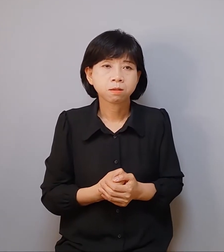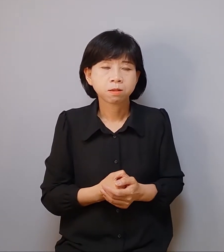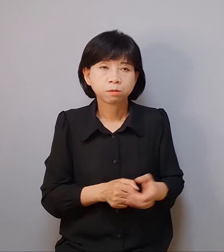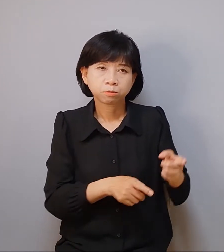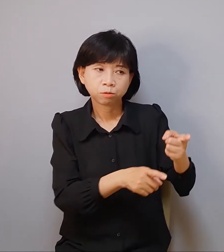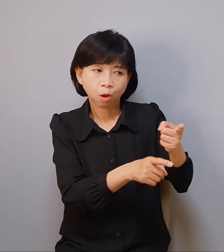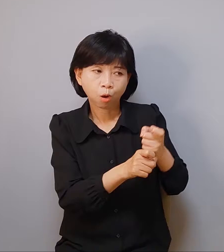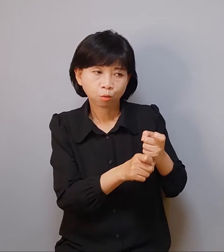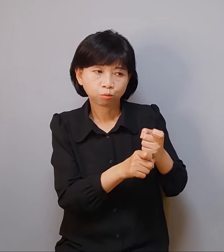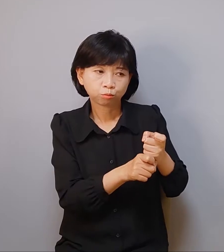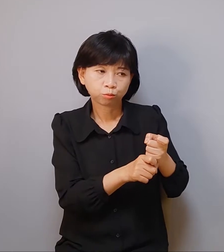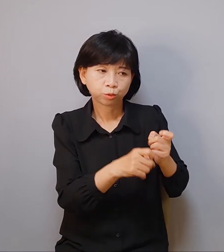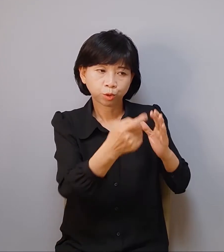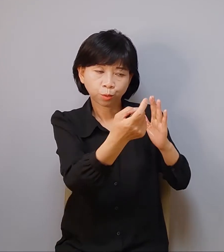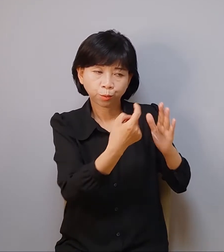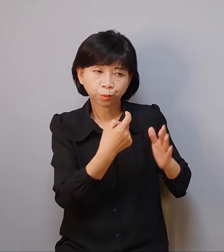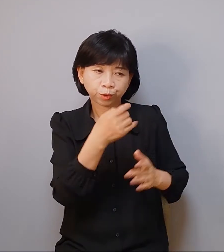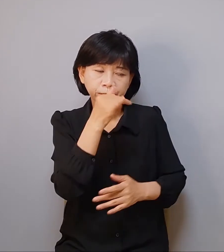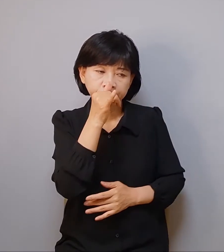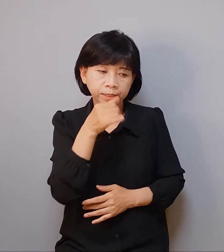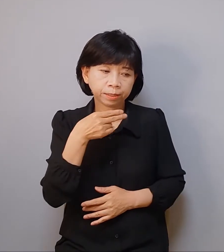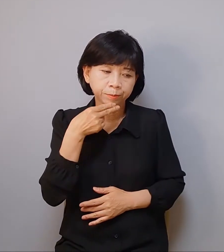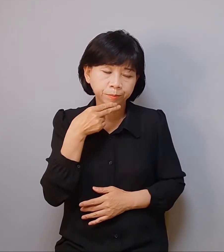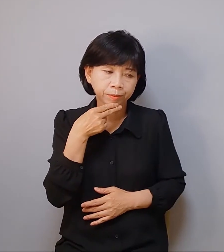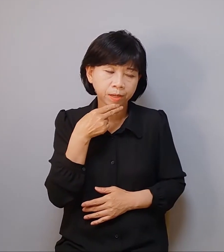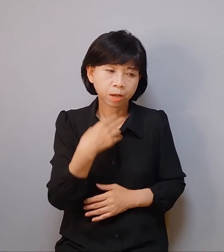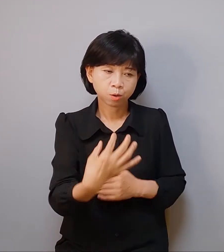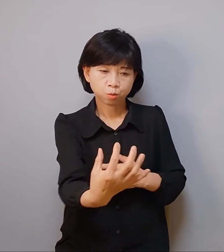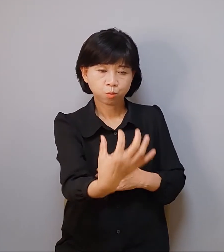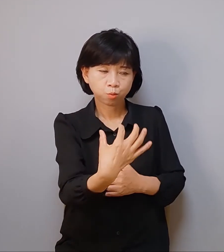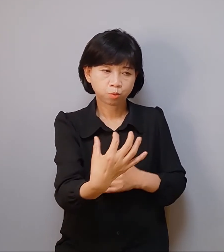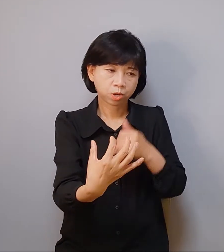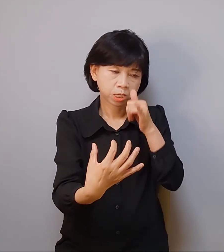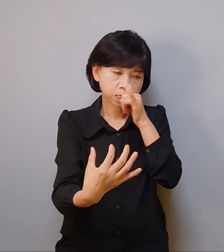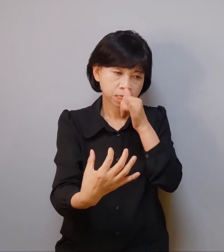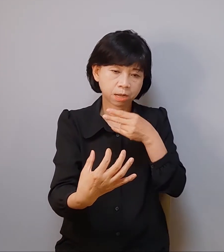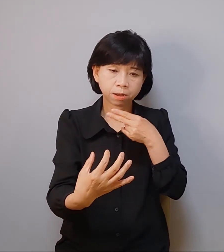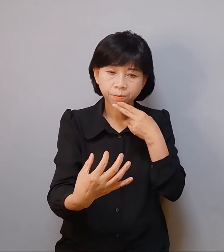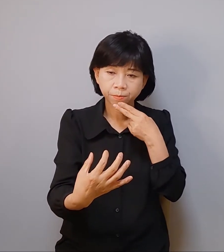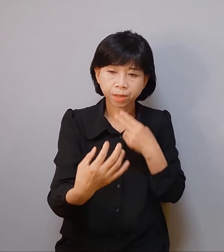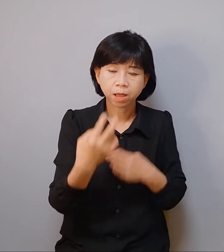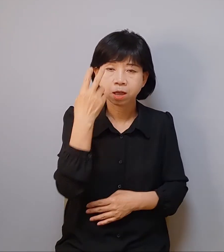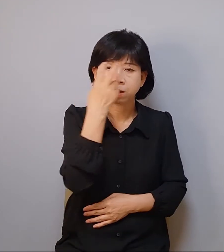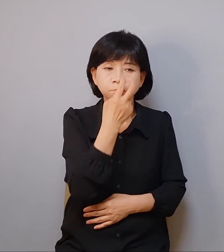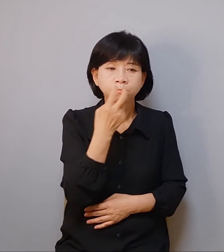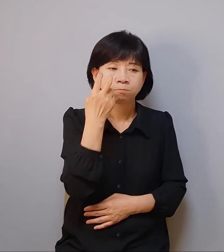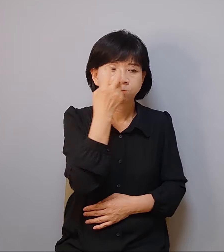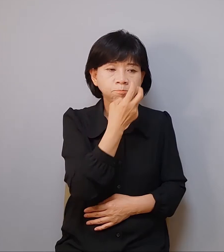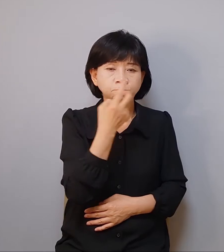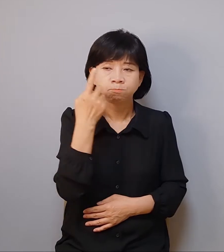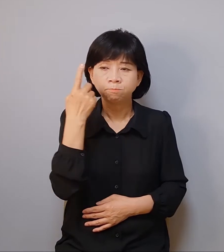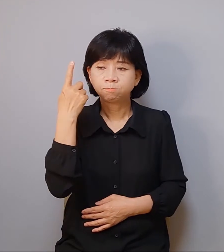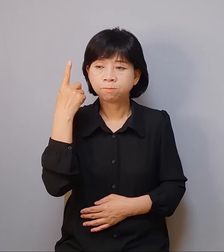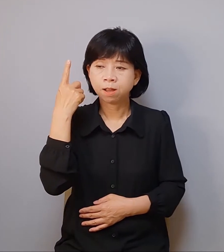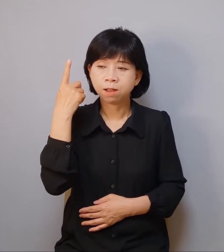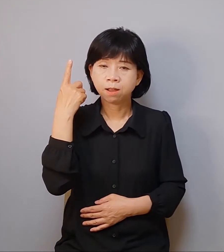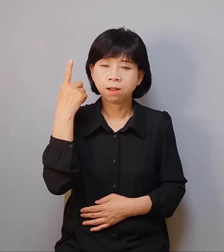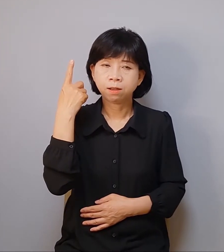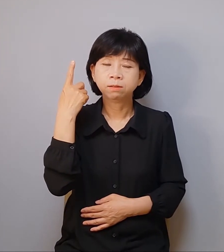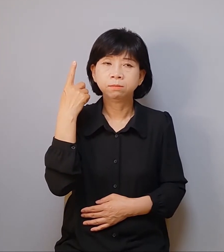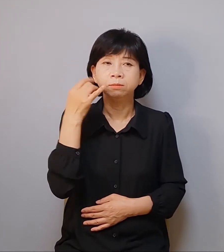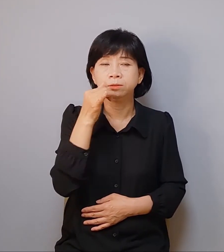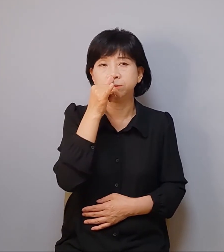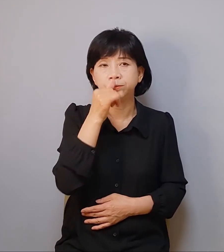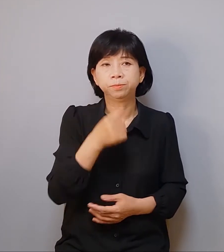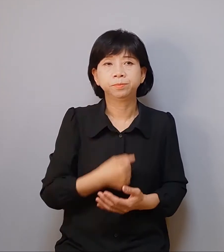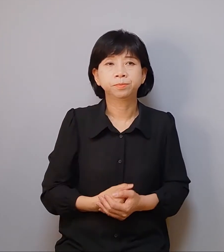눈으로 때로는 보초가 계속 바뀌면서 그 성을 지키기 위해서 그 성루에 서 있는 겁니다. 그게